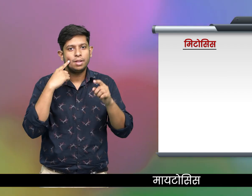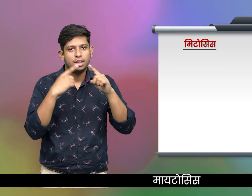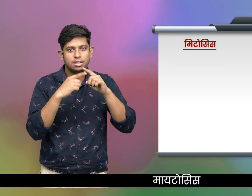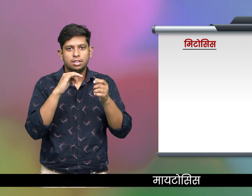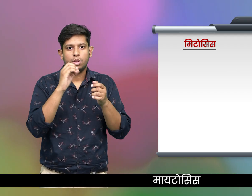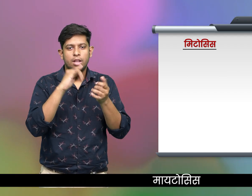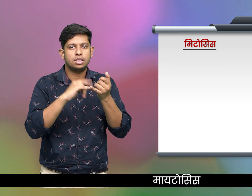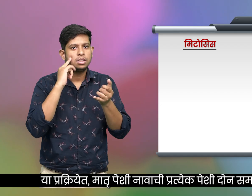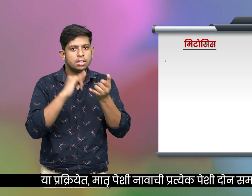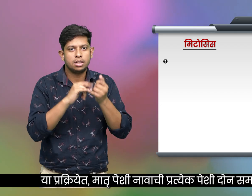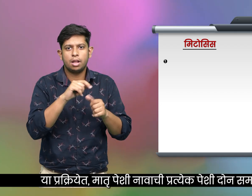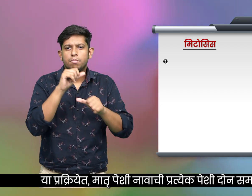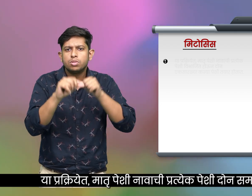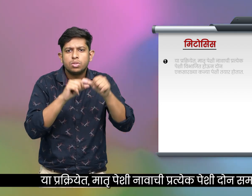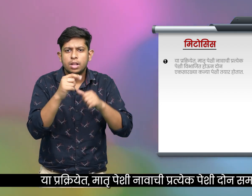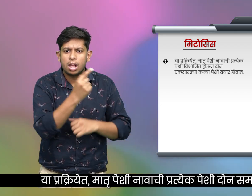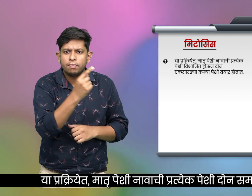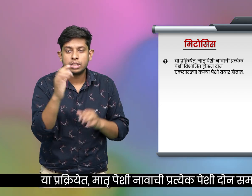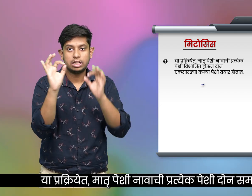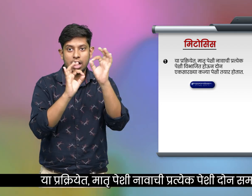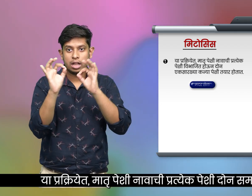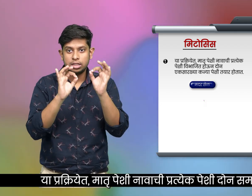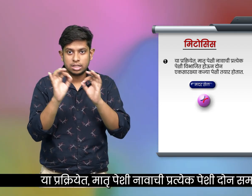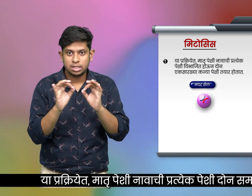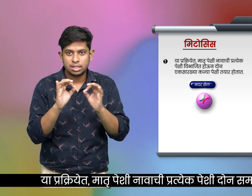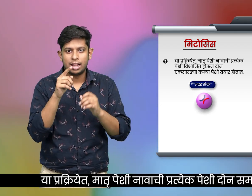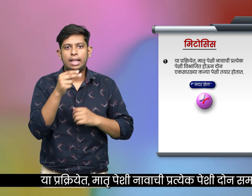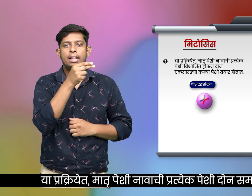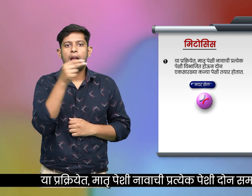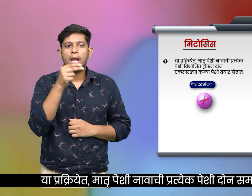मायटोसिस या प्रक्रियेत मातृपेशी नावाची प्रत्येक पेशी 2 समान